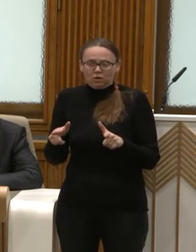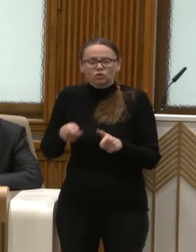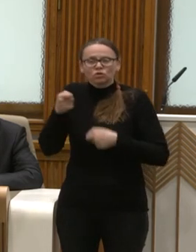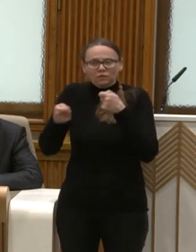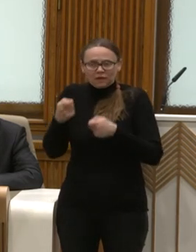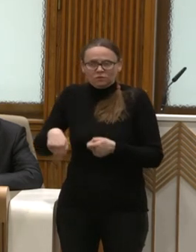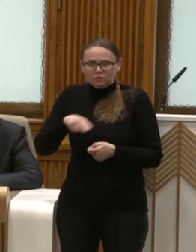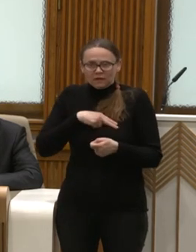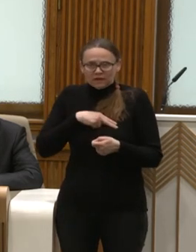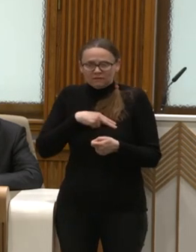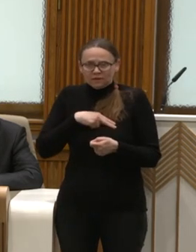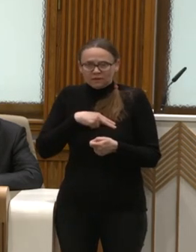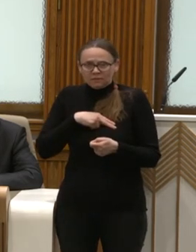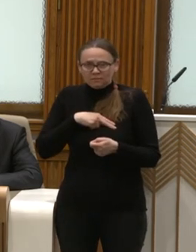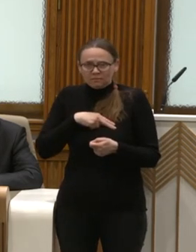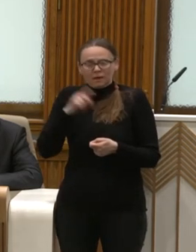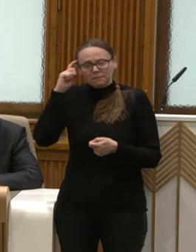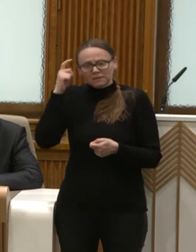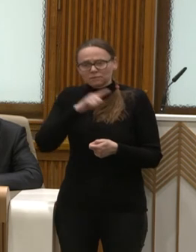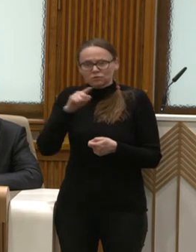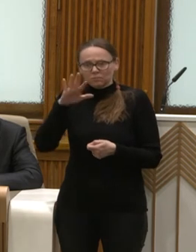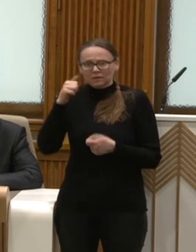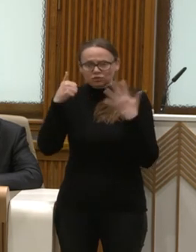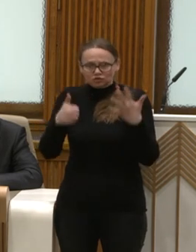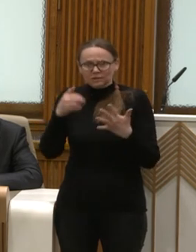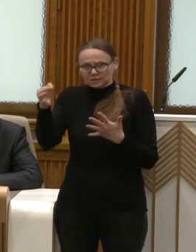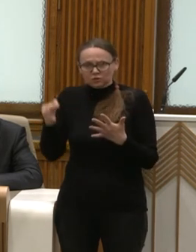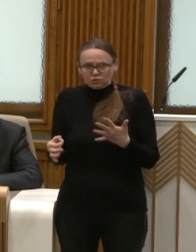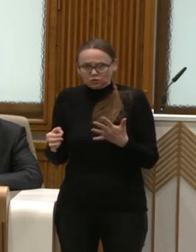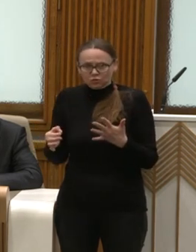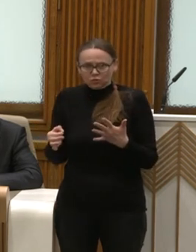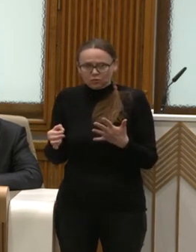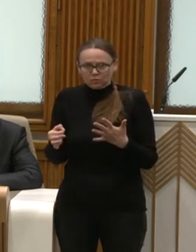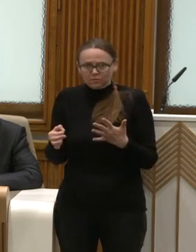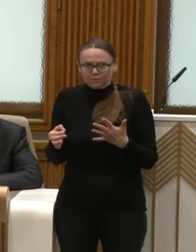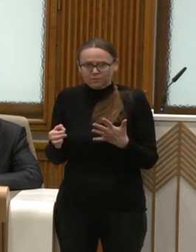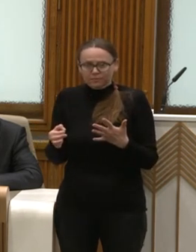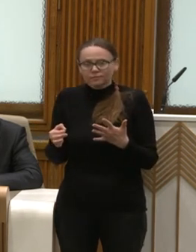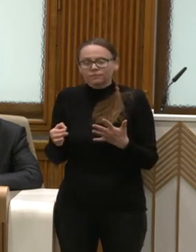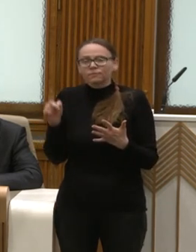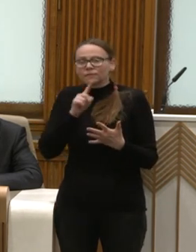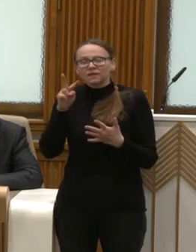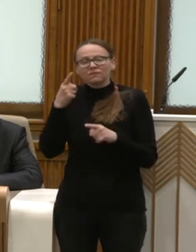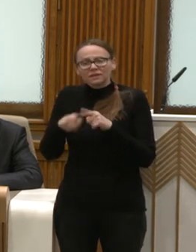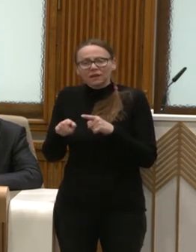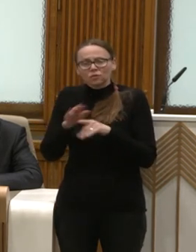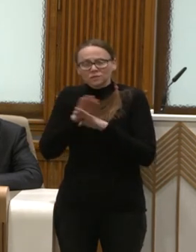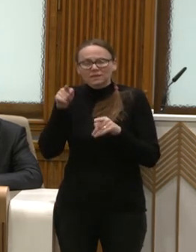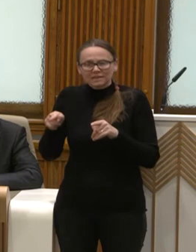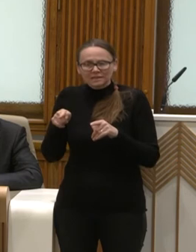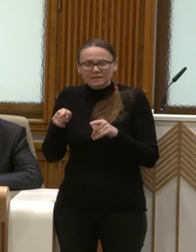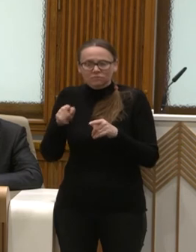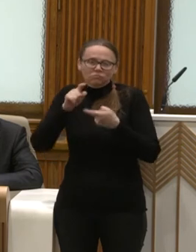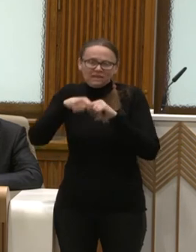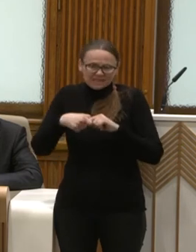dodatno nagrajevanje, tam mislim, da do 65%, in v okviru razpoložljivih sredstev